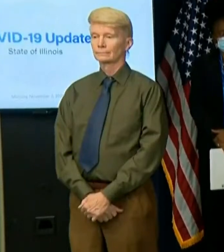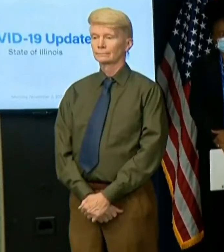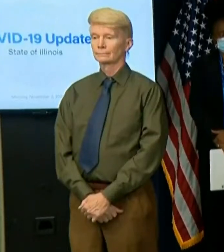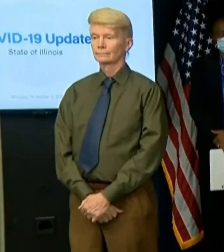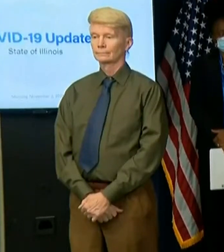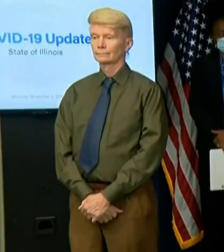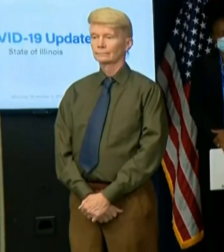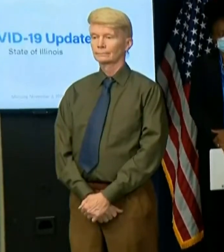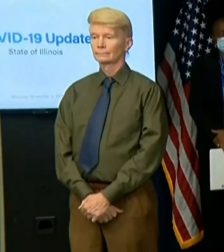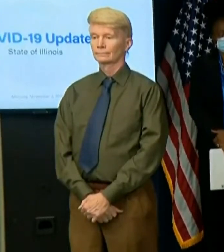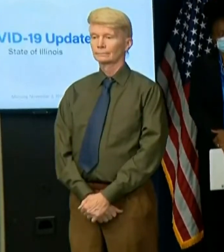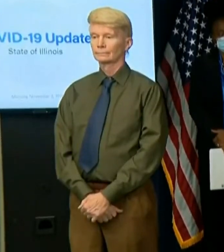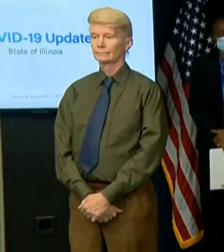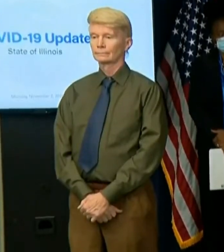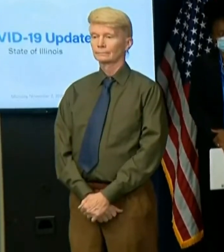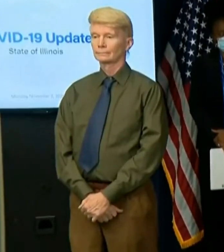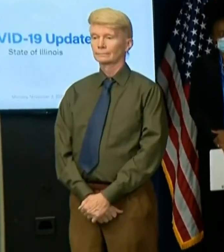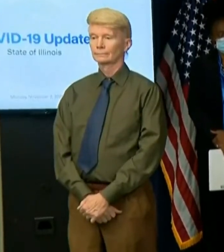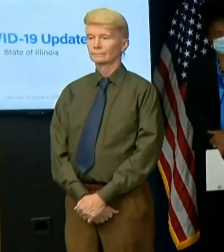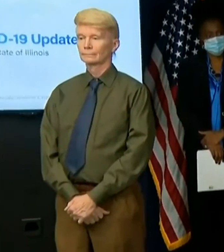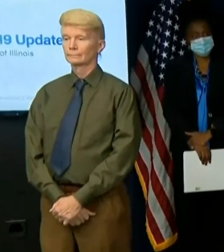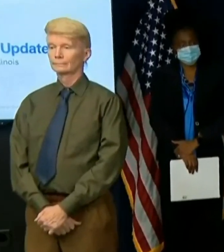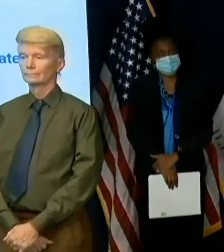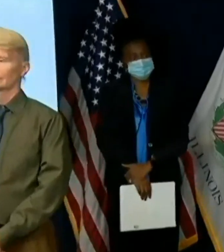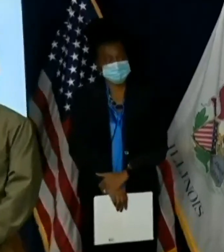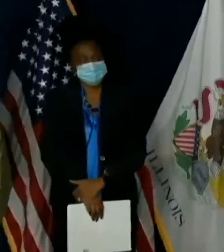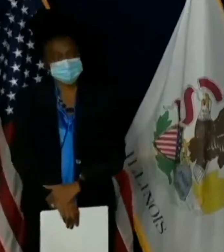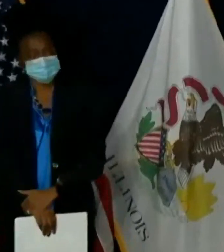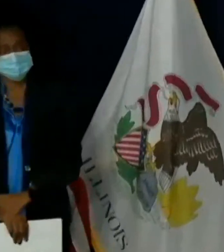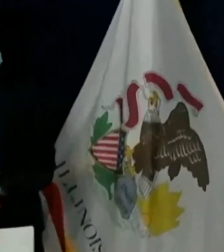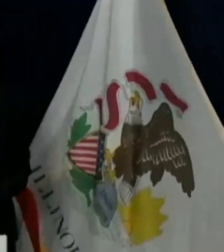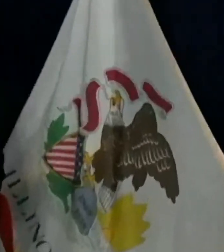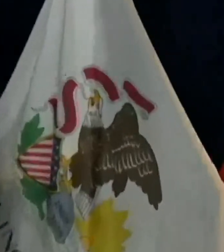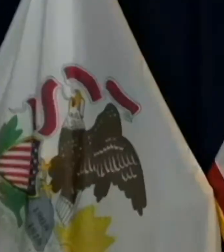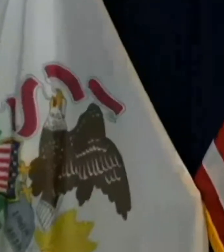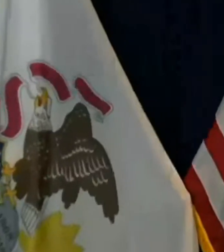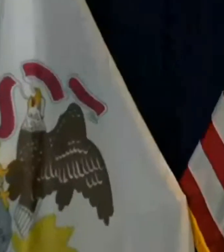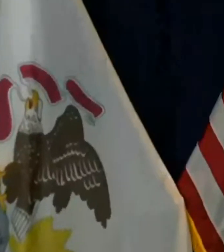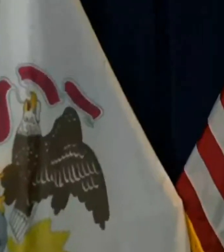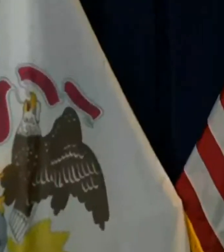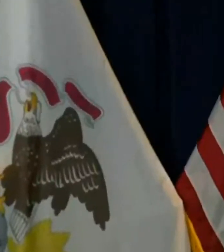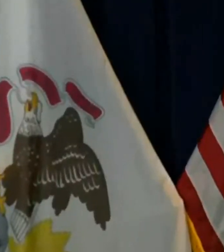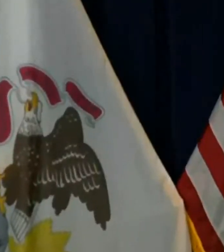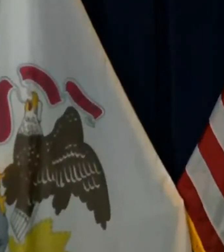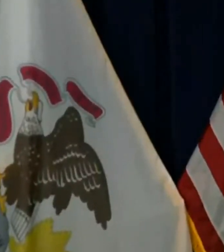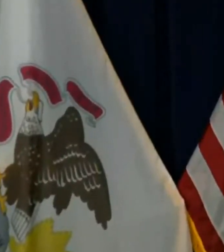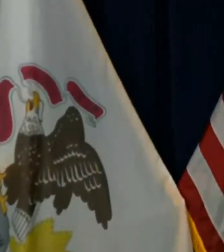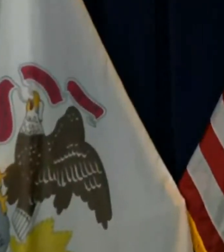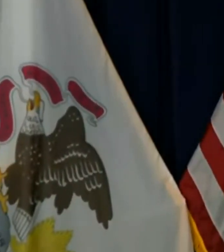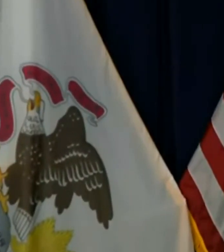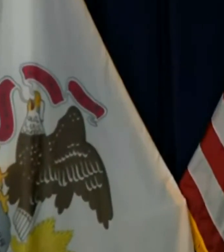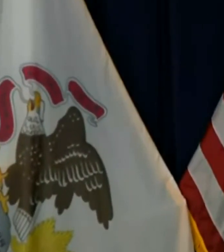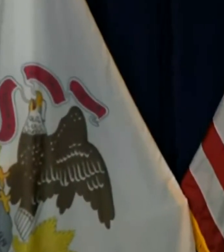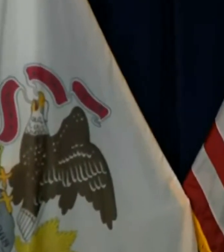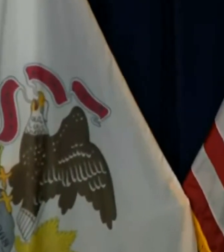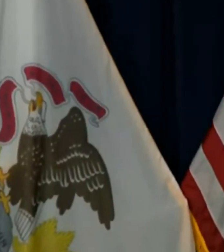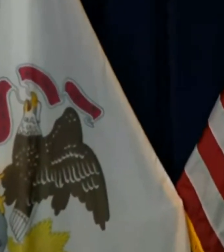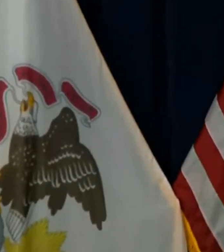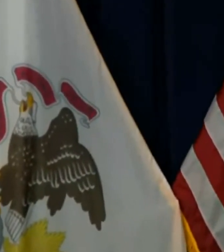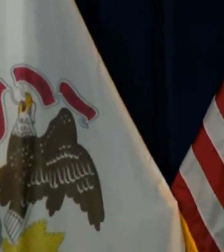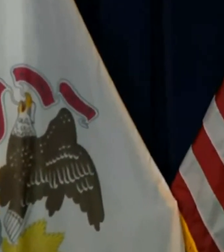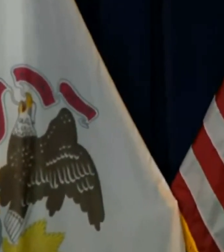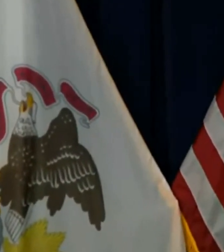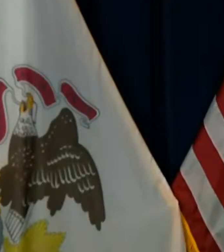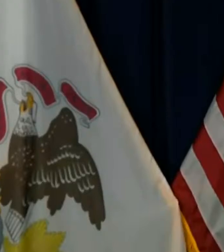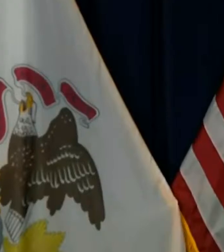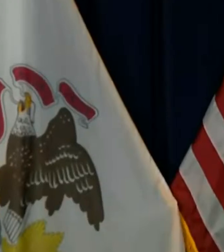venderlas para ayudarnos y obtuvimos órdenes de compañías y organizaciones, pero pasó el tiempo desde la